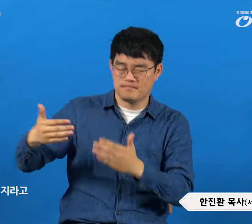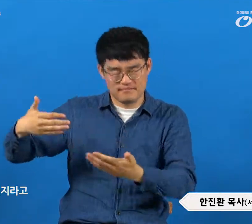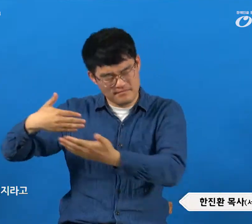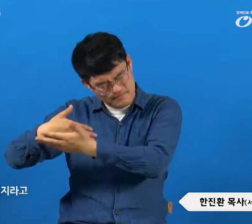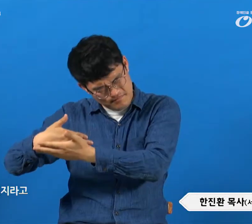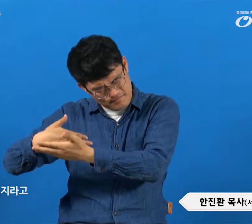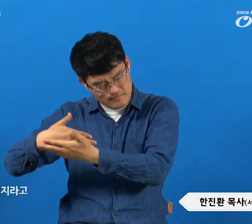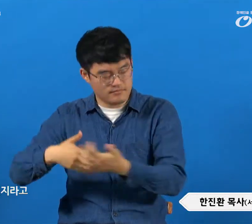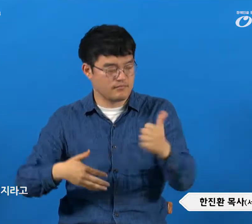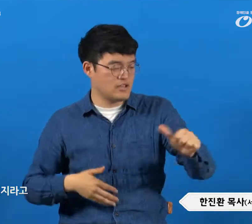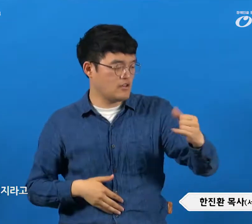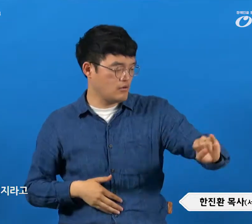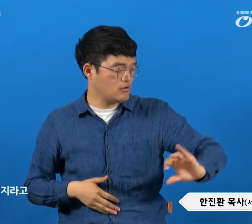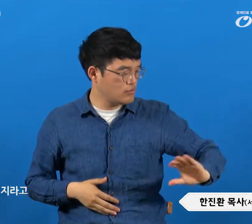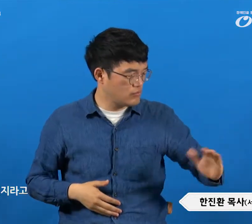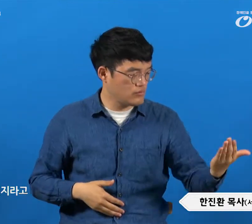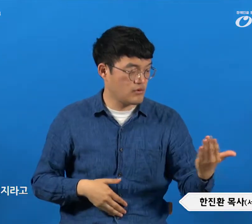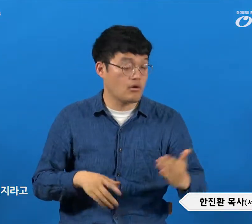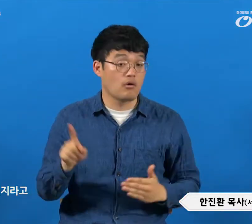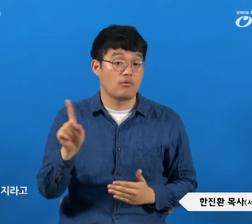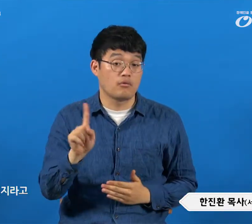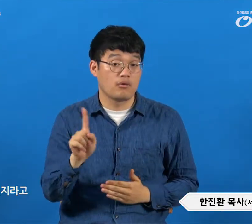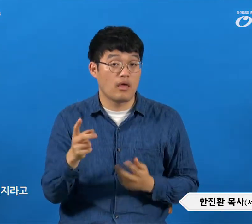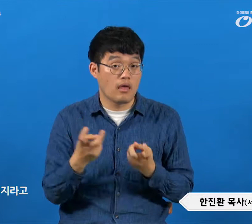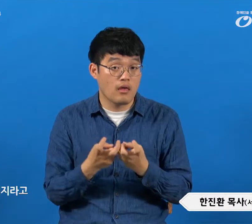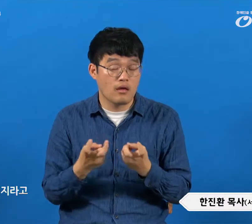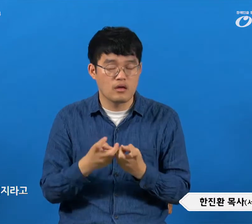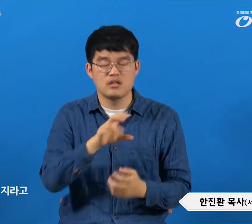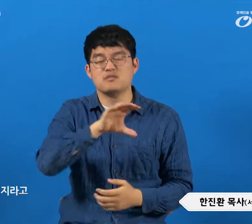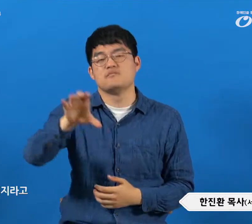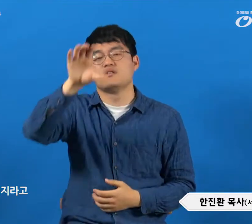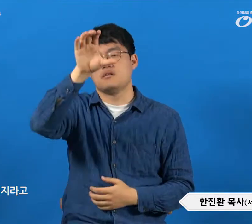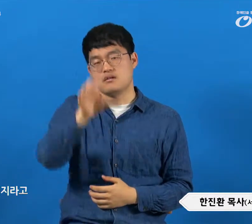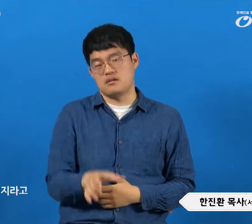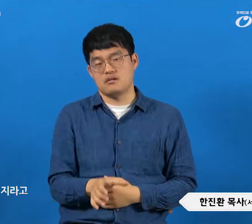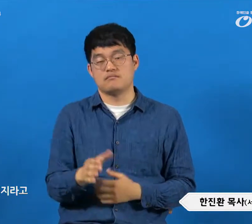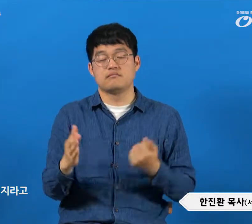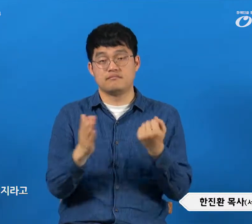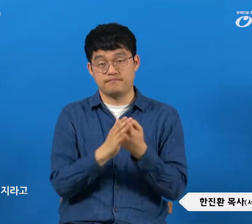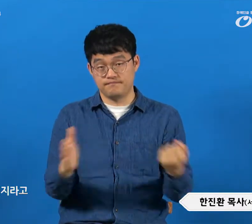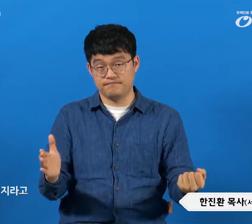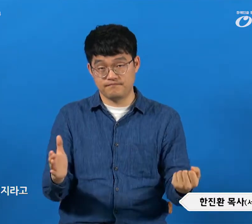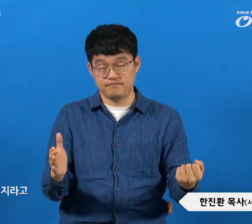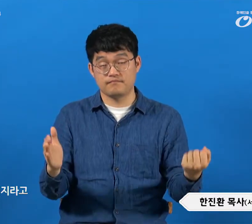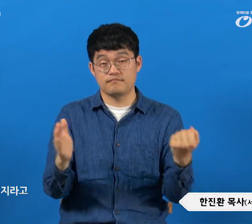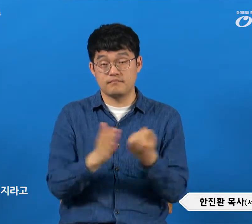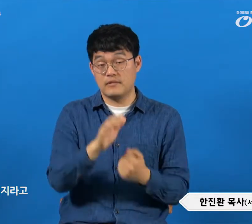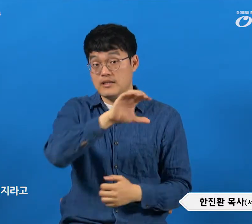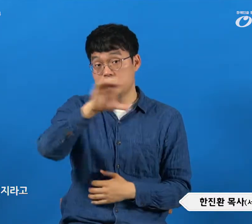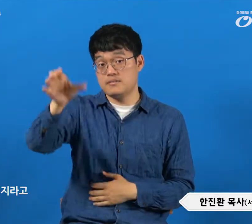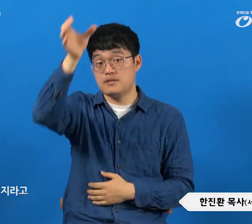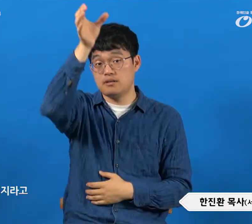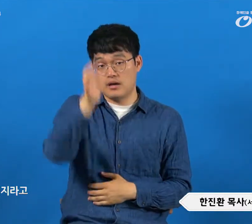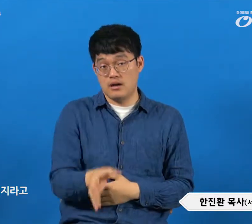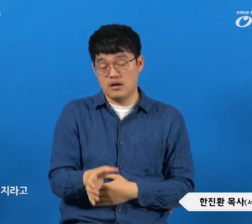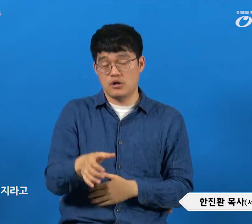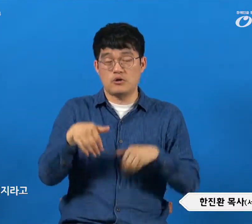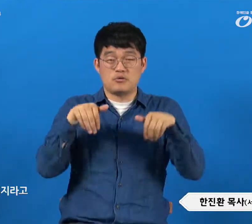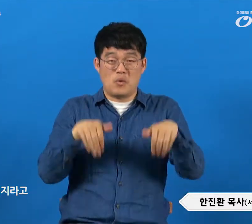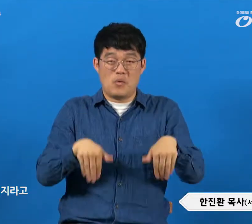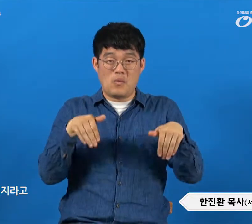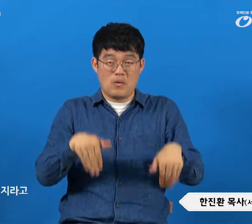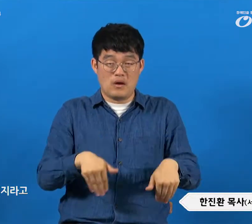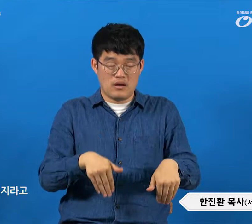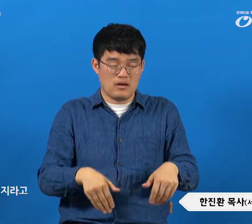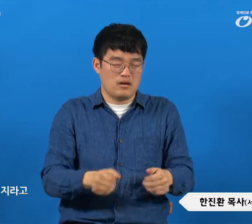사람이 되었습니다. 어떻게요? 십자가로 인해서 그렇게 됐지요. 그래서 십자가가